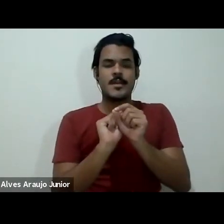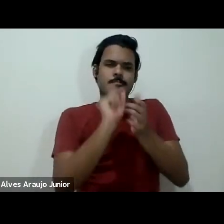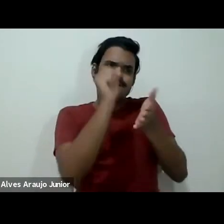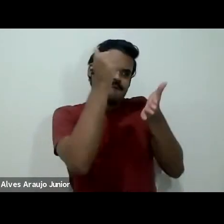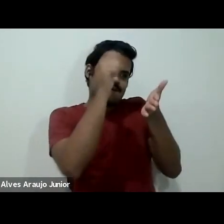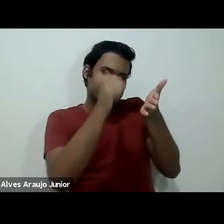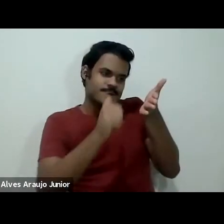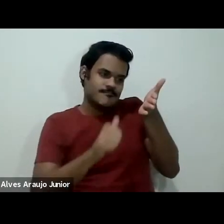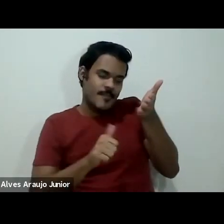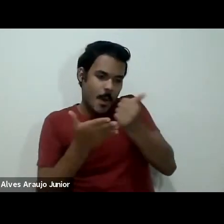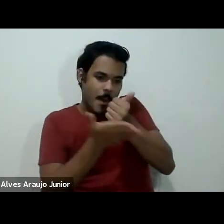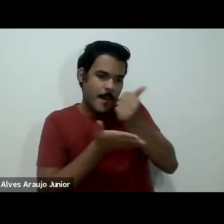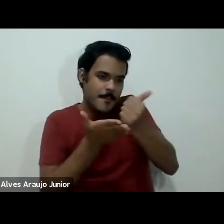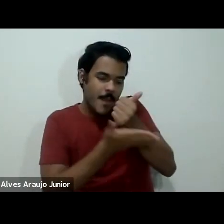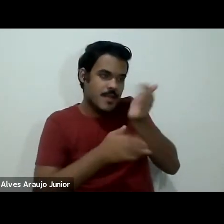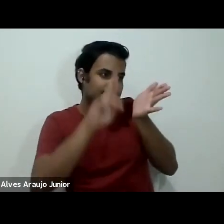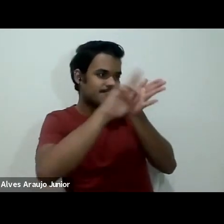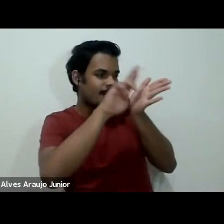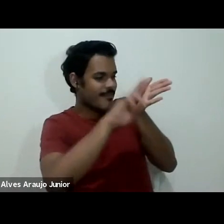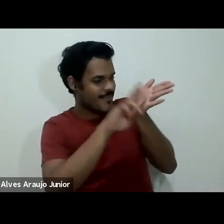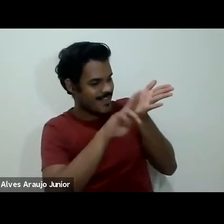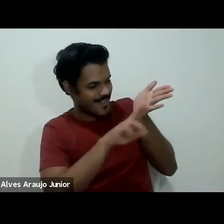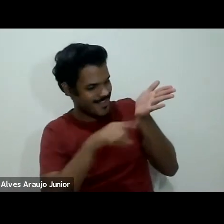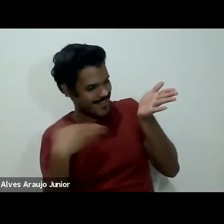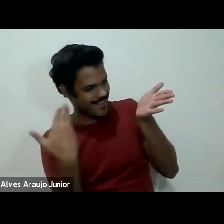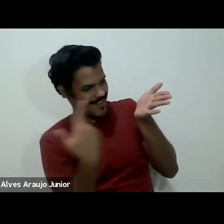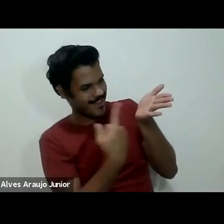que foram colocados aqui